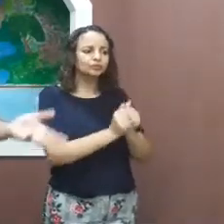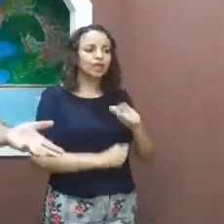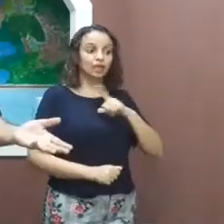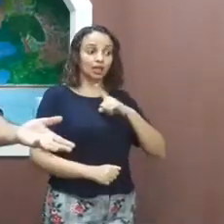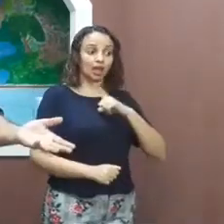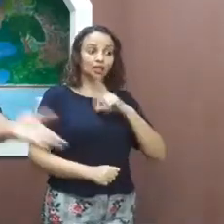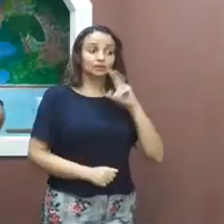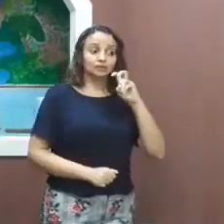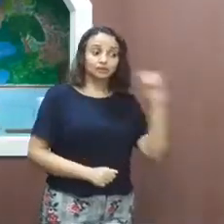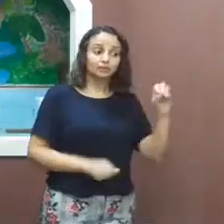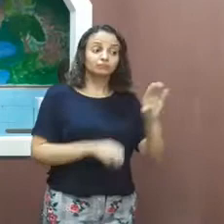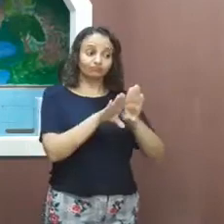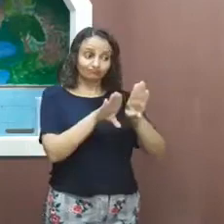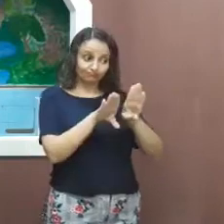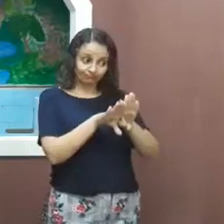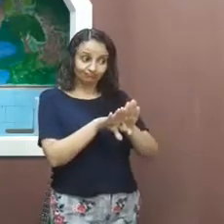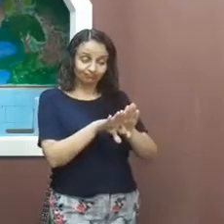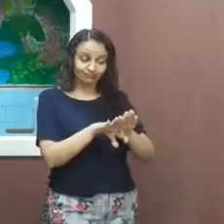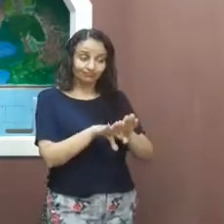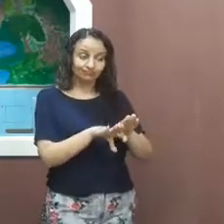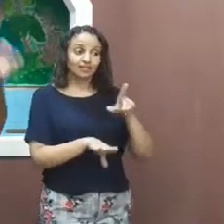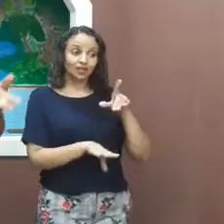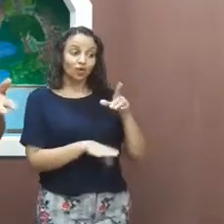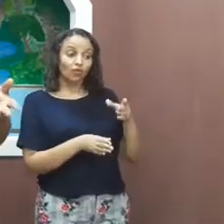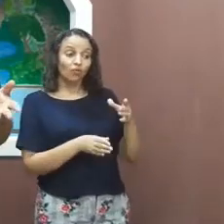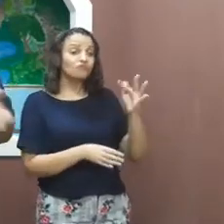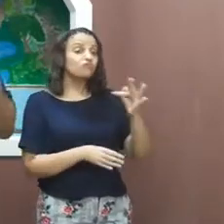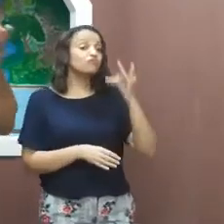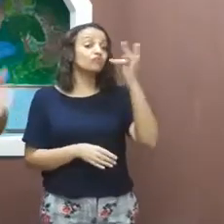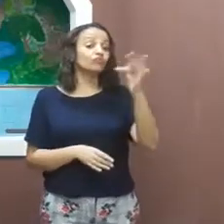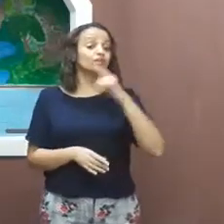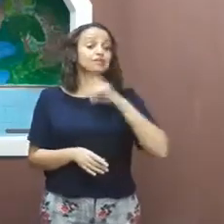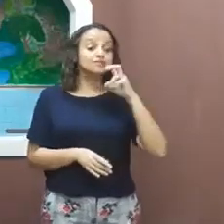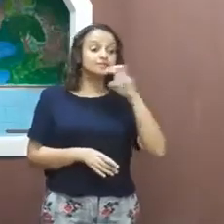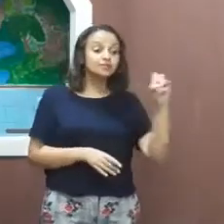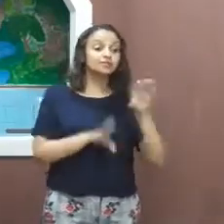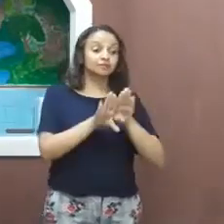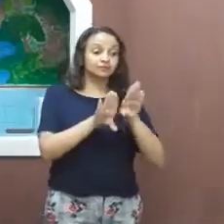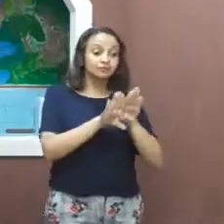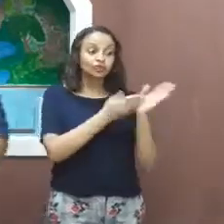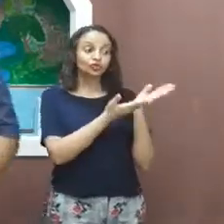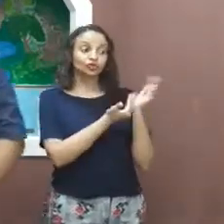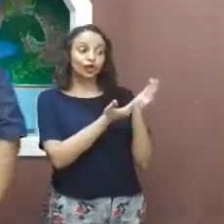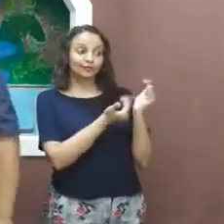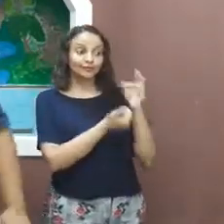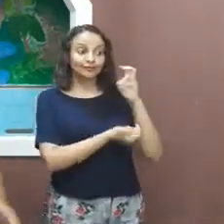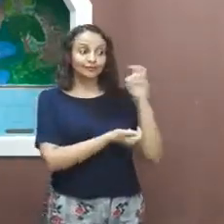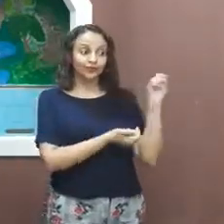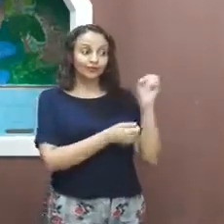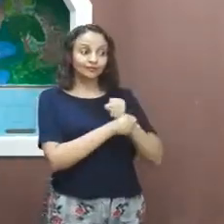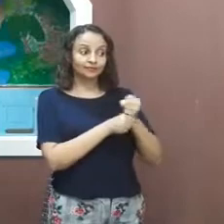de 50. Hoje já tem os de 40. Daqui uns dias, irmão Antônio, vai ter os adolescentes de 50. Tá. Mas vamos pegar o adolescente de